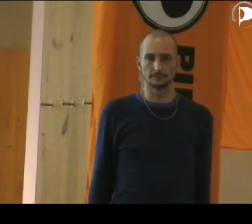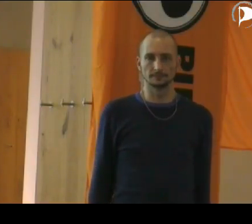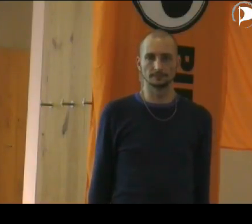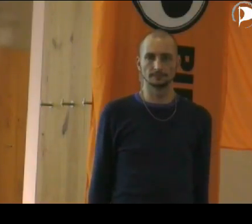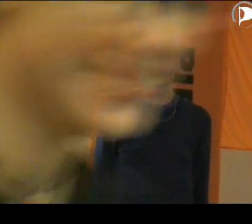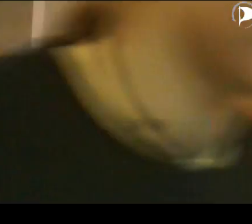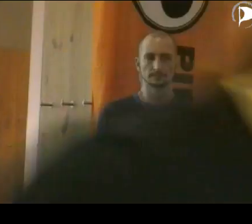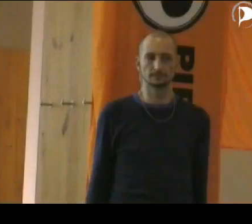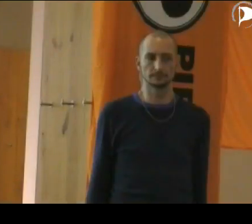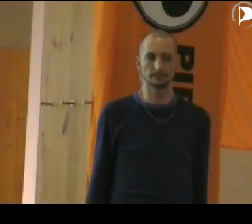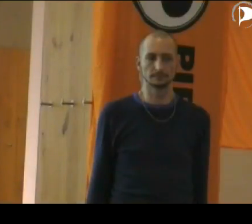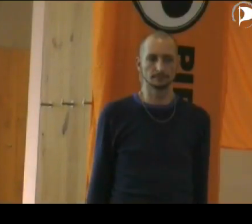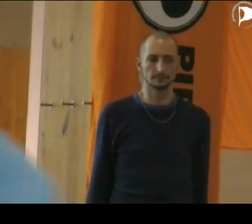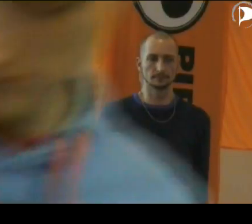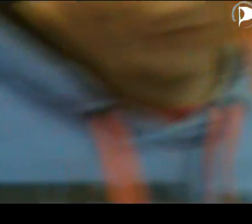sprich